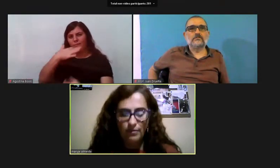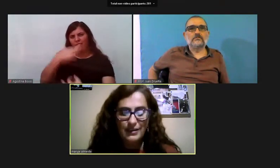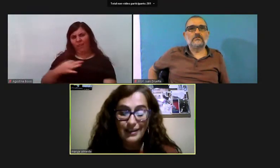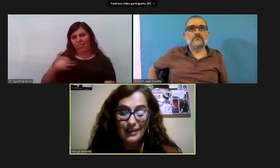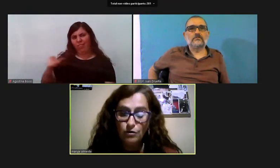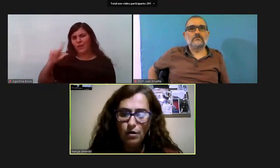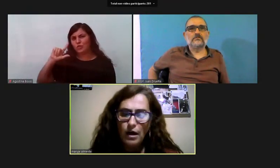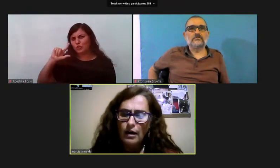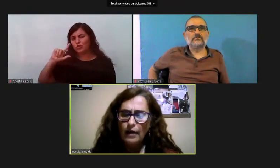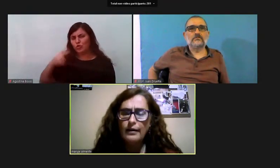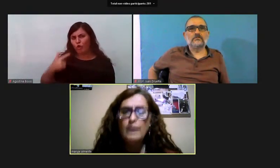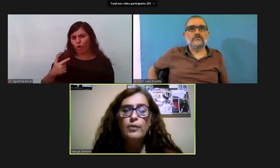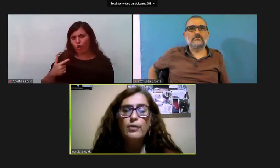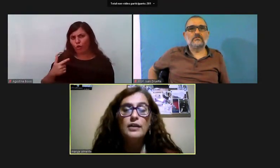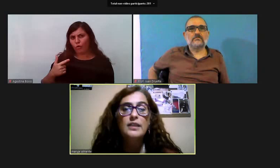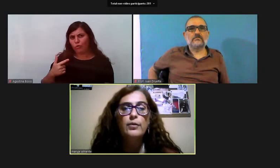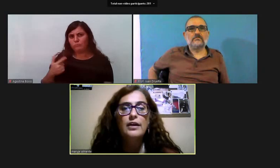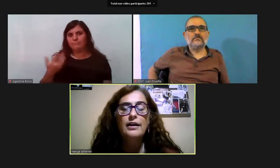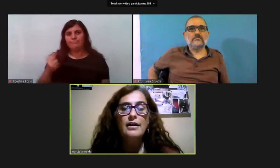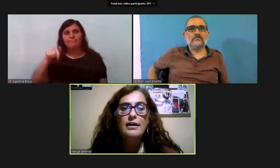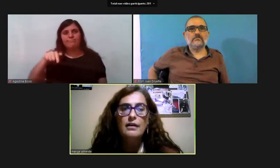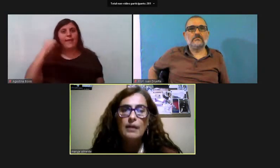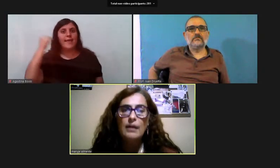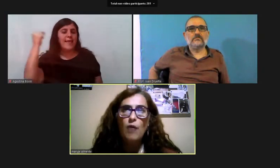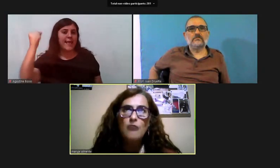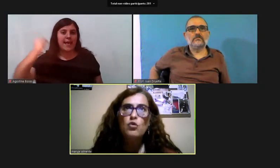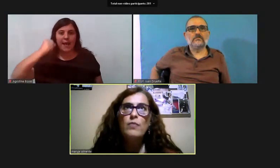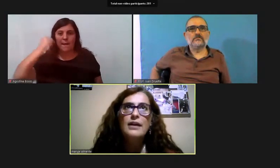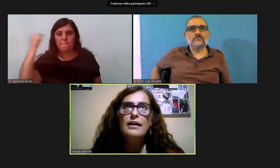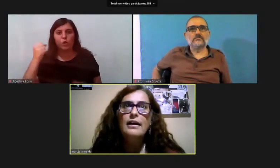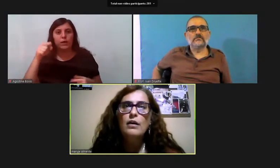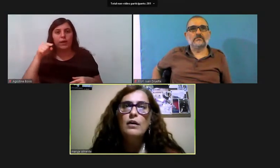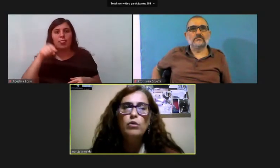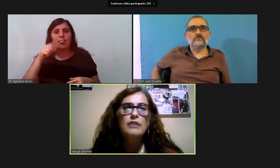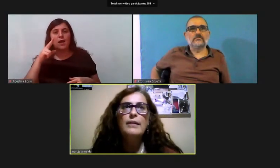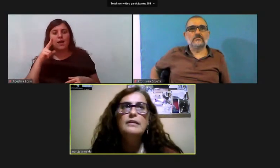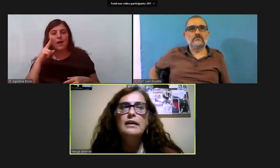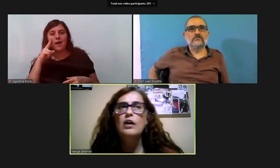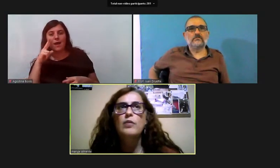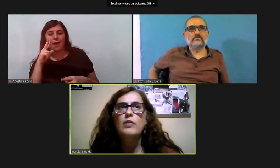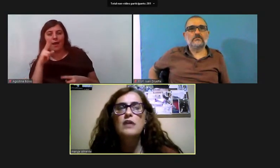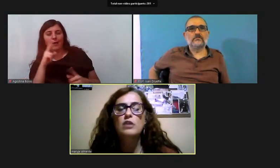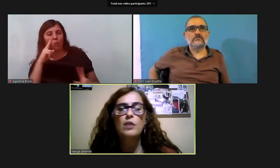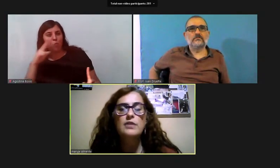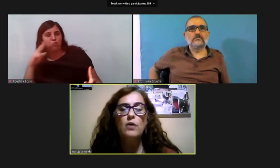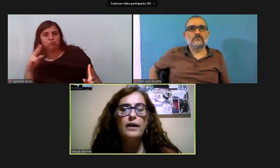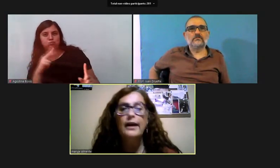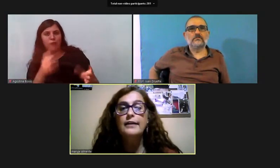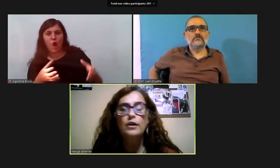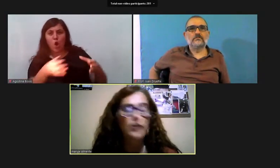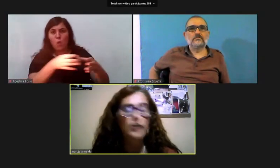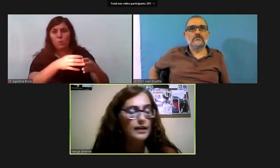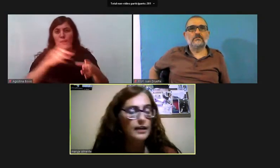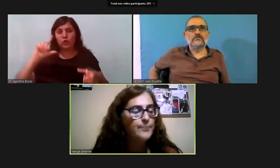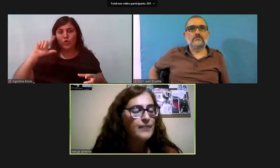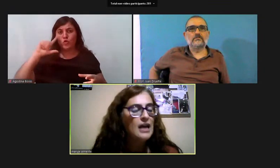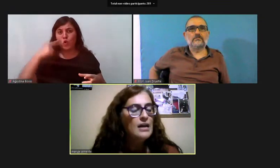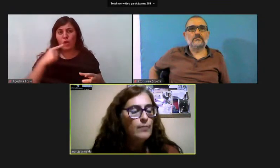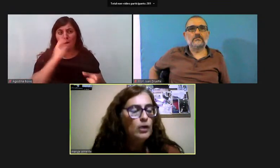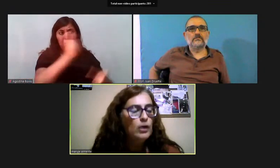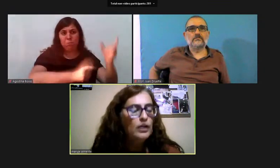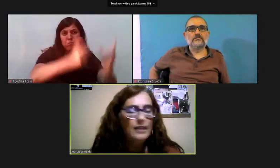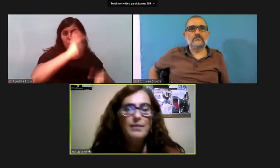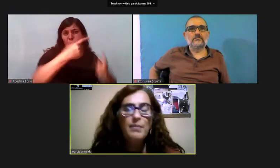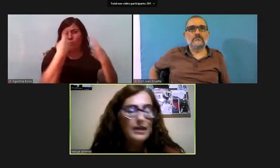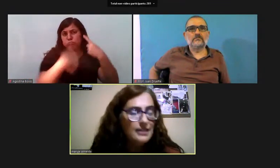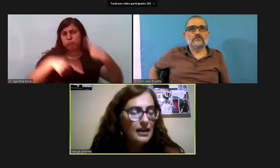Entonces me parece que eso es re importante poder, digamos, asumir justamente que la comunidad sorda, como dice Juan, es heterogénea.